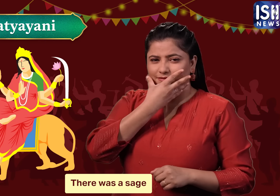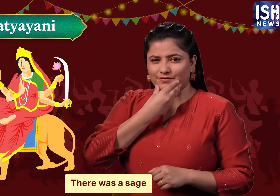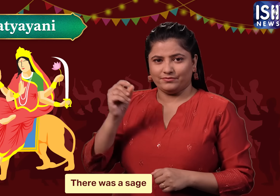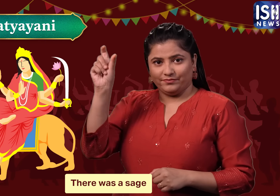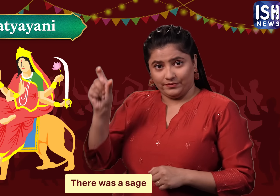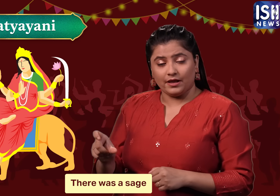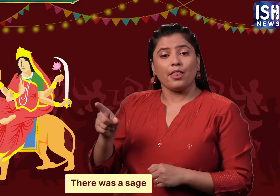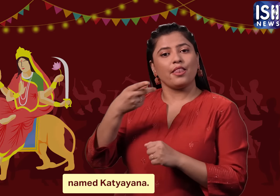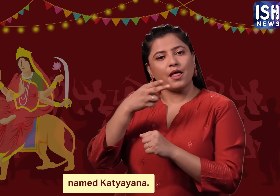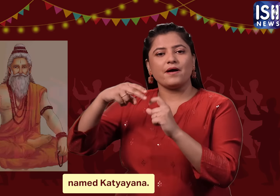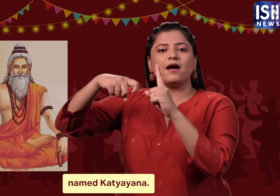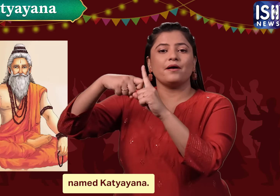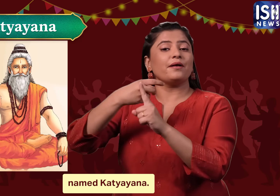कात्यायन नाम के एक ऋषि थे।